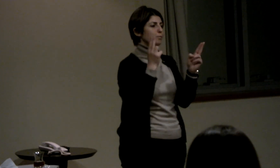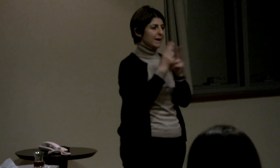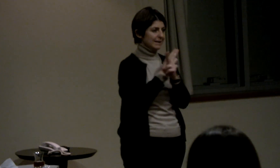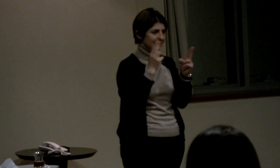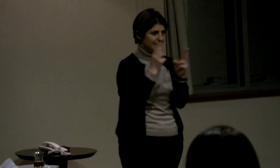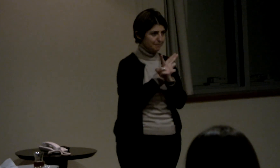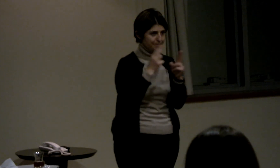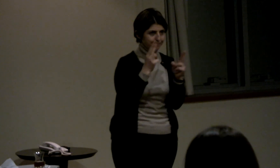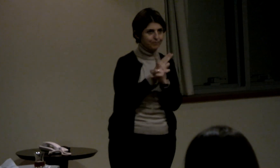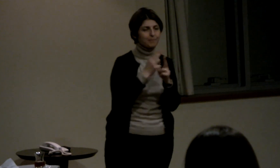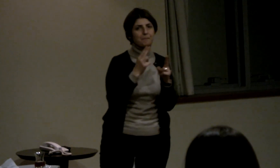gülmek,